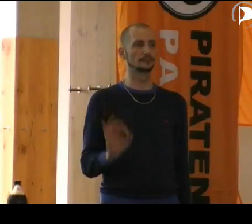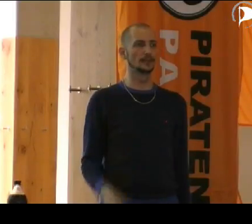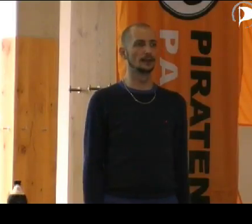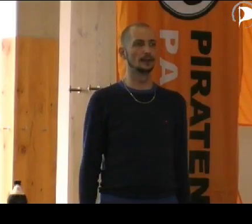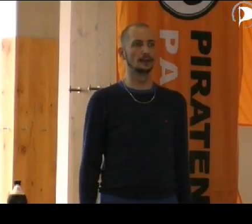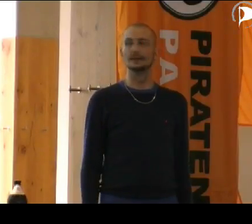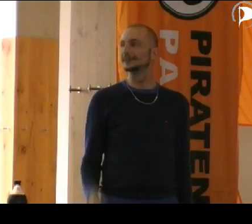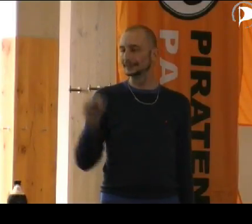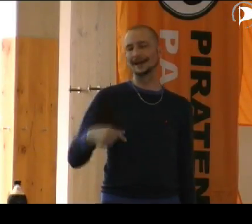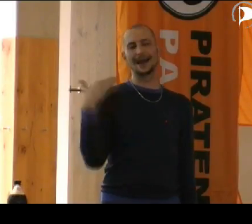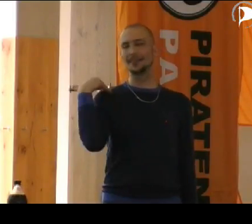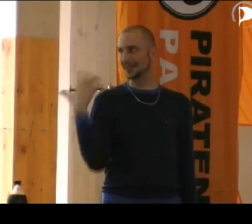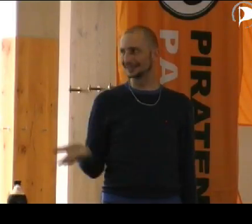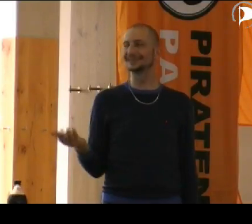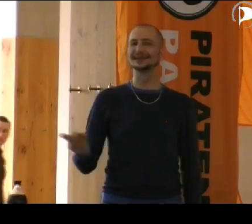lassen